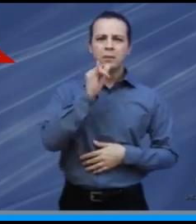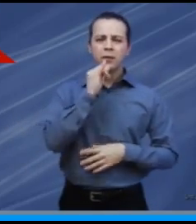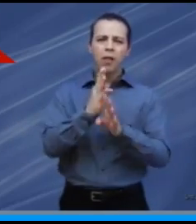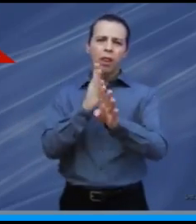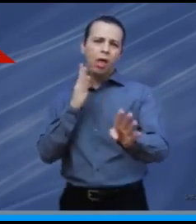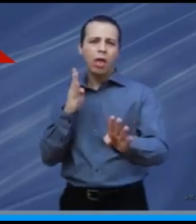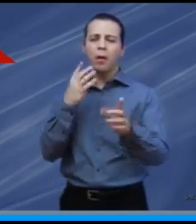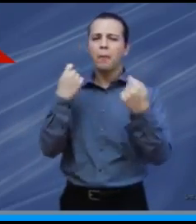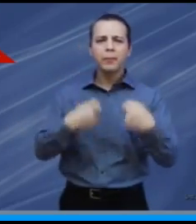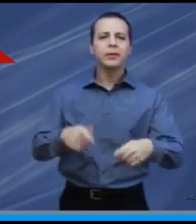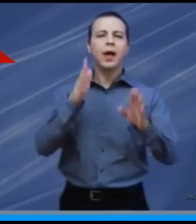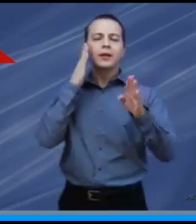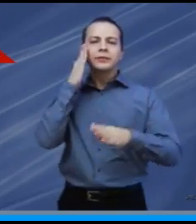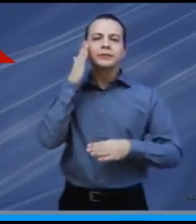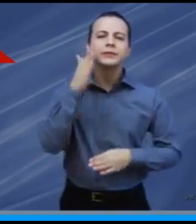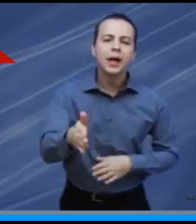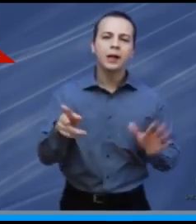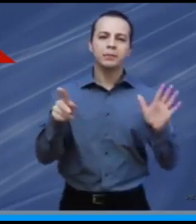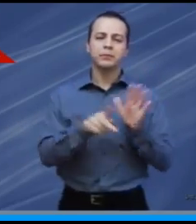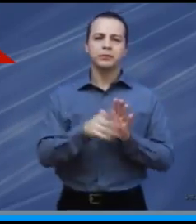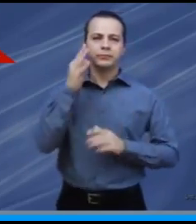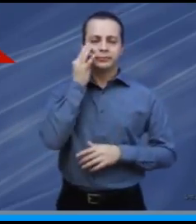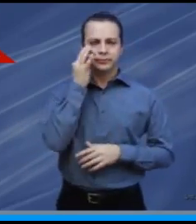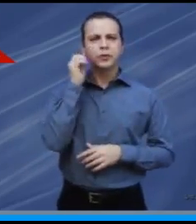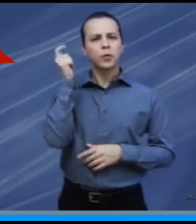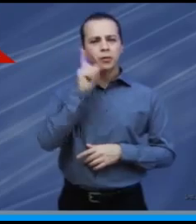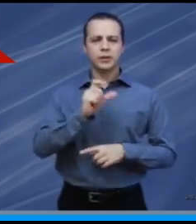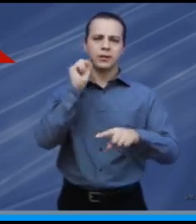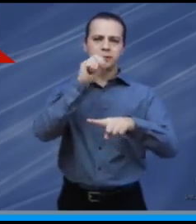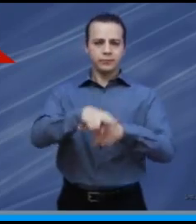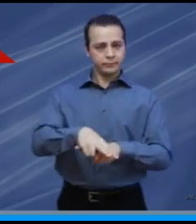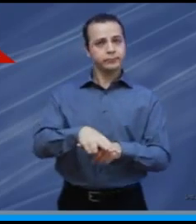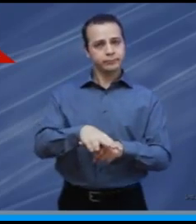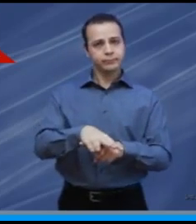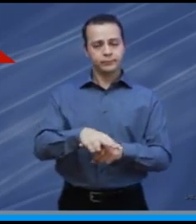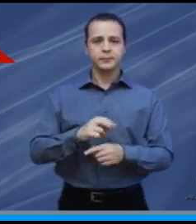o ticket antes e tal. De modo geral, você chega lá no dia e você entra sem problemas.